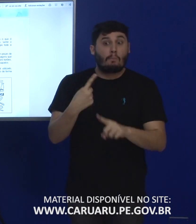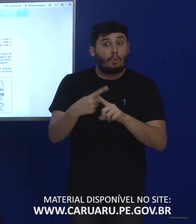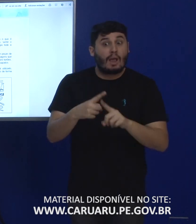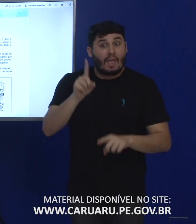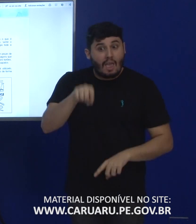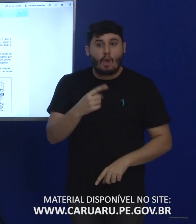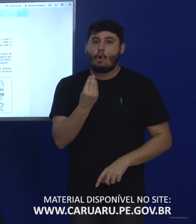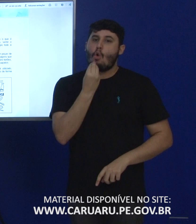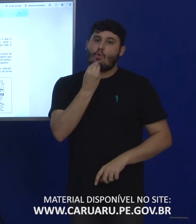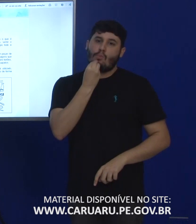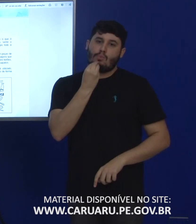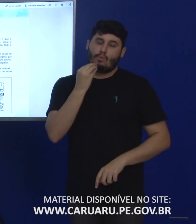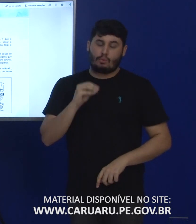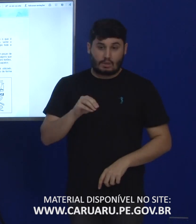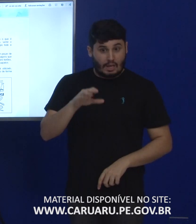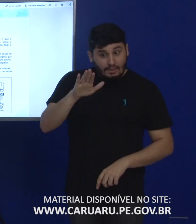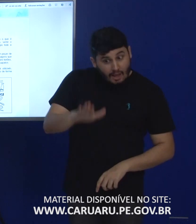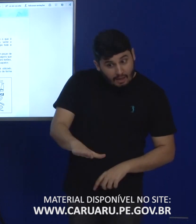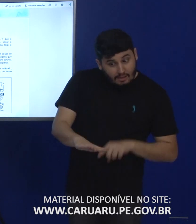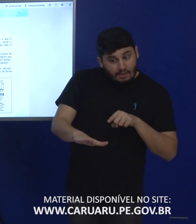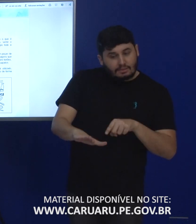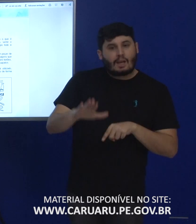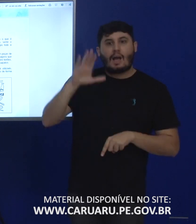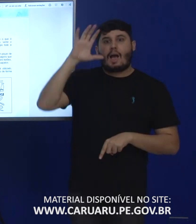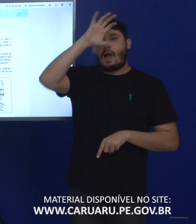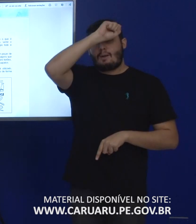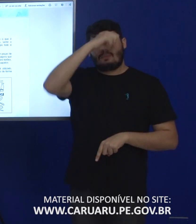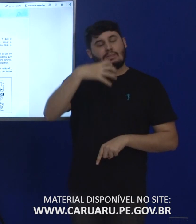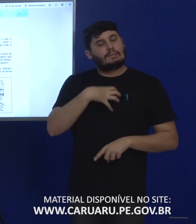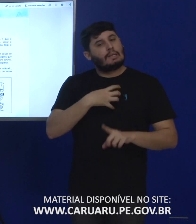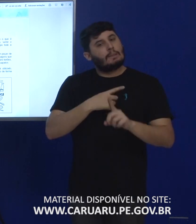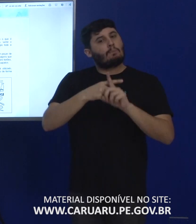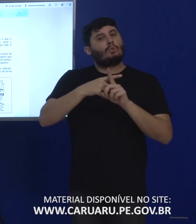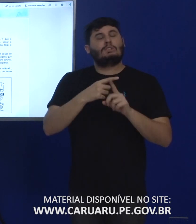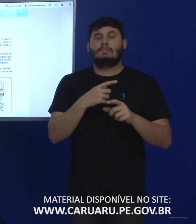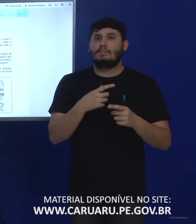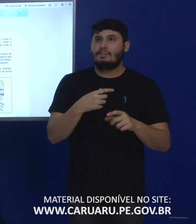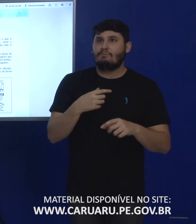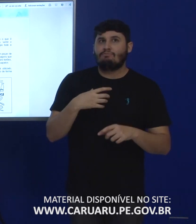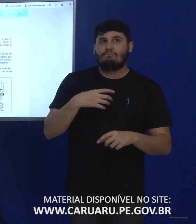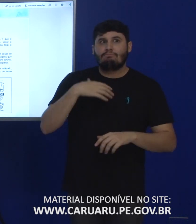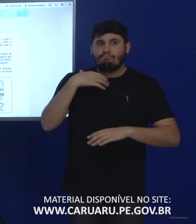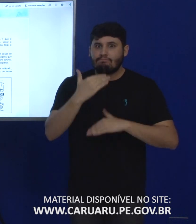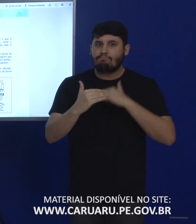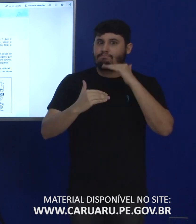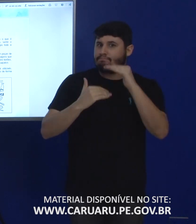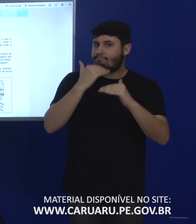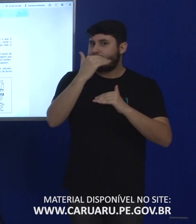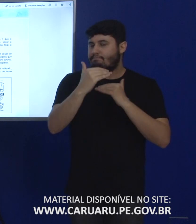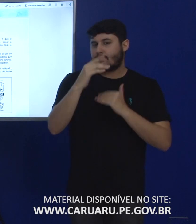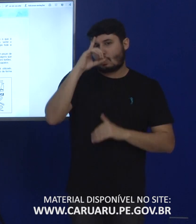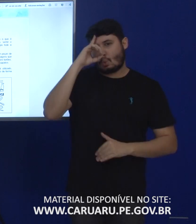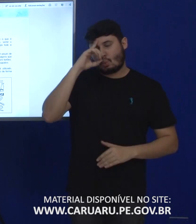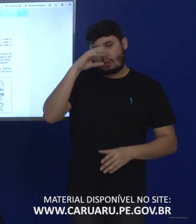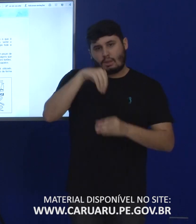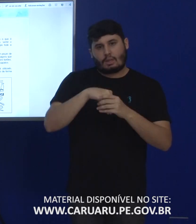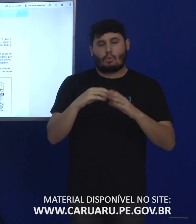de mostrar para a criança o ponto positivo que ela tem diante de cada situação que ela vivencia na sua